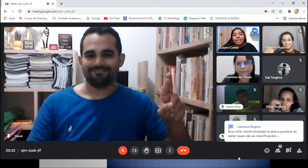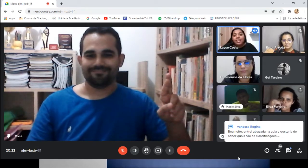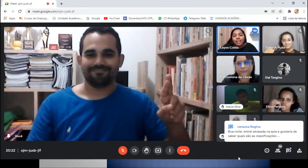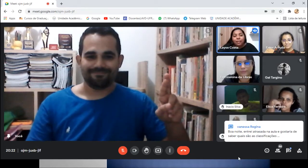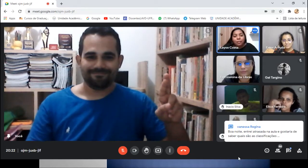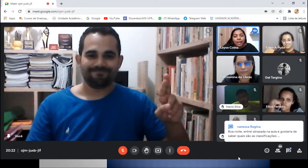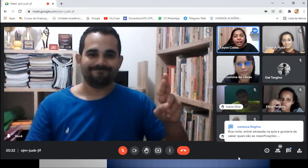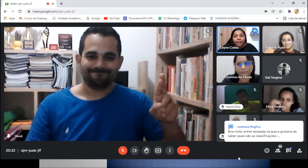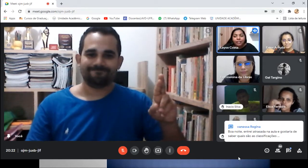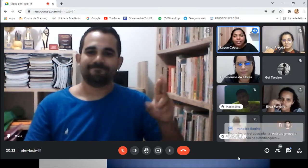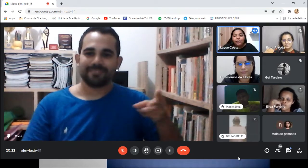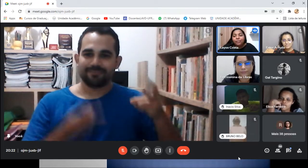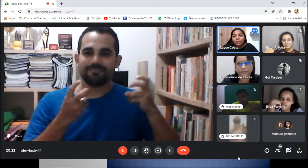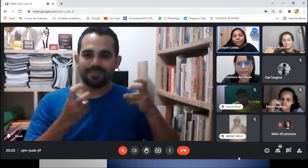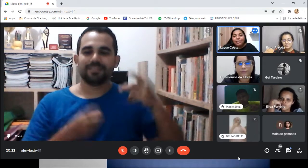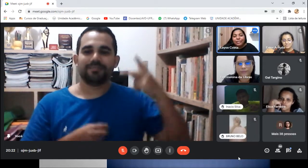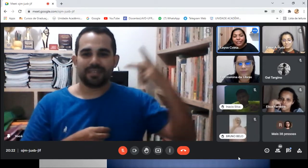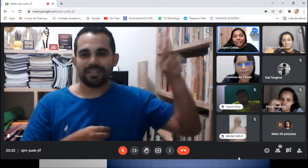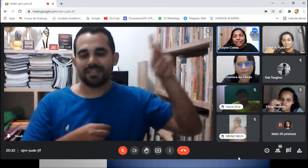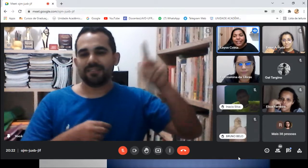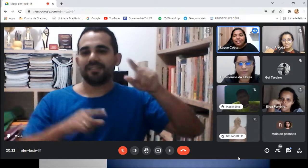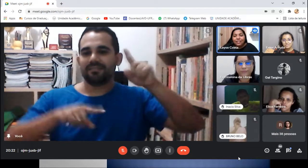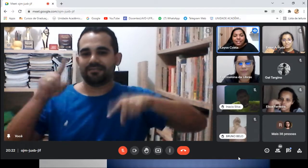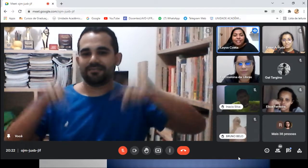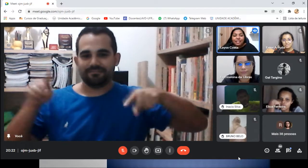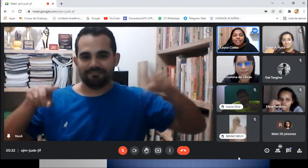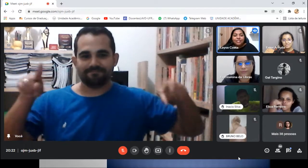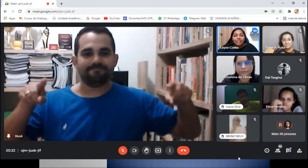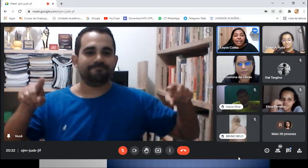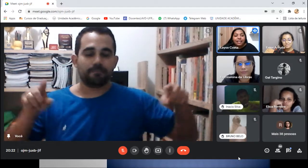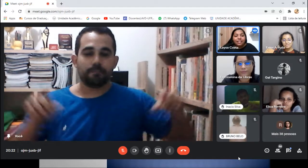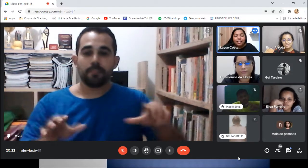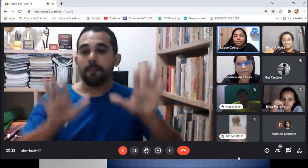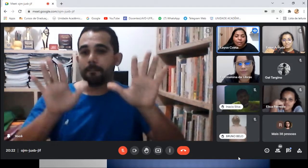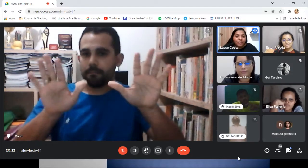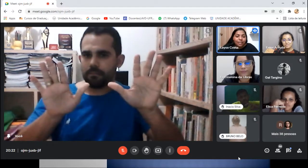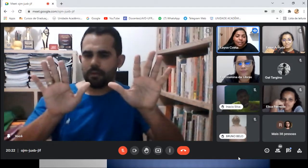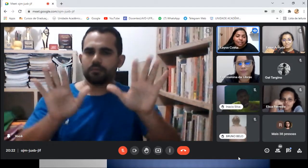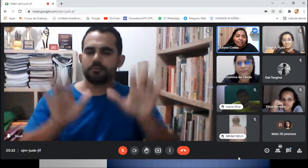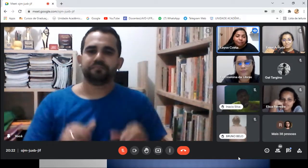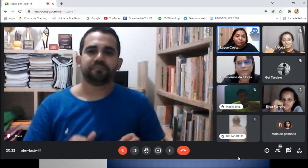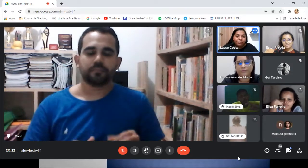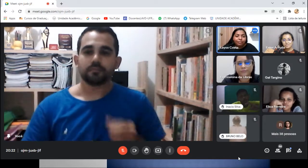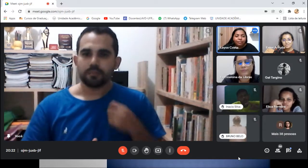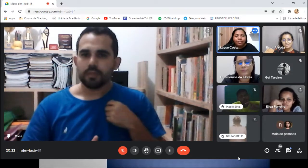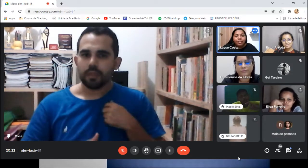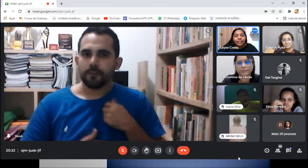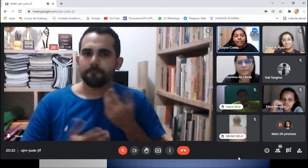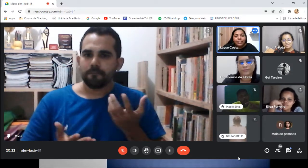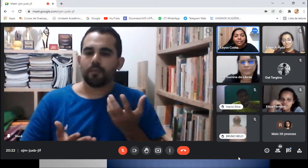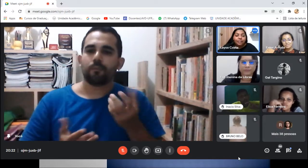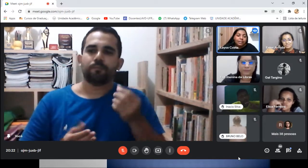R, Roberto, ok? Eles fazem isso lá. Isso é uma variação. São